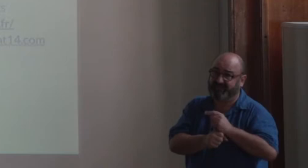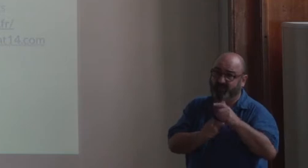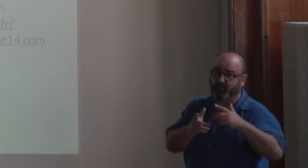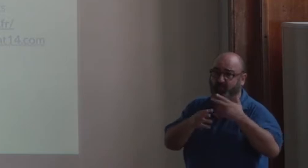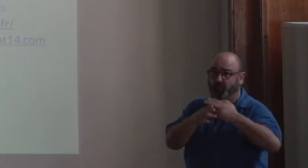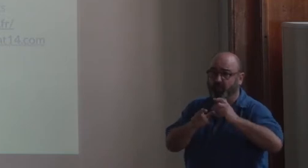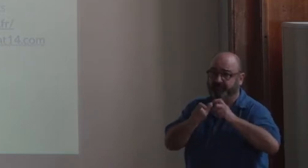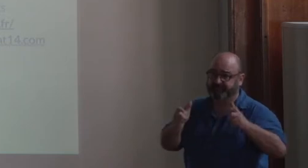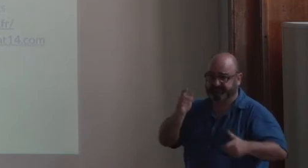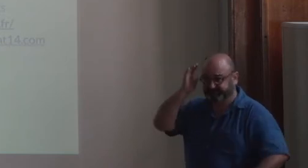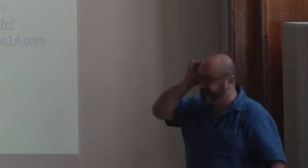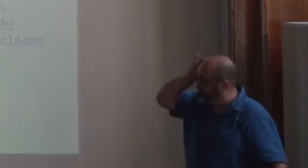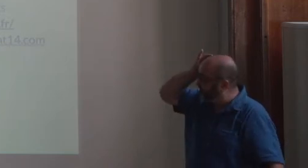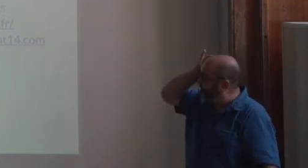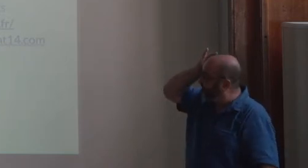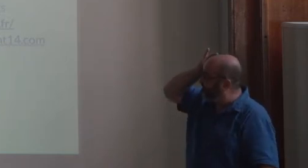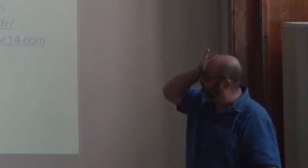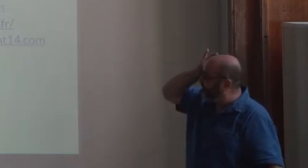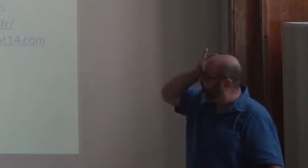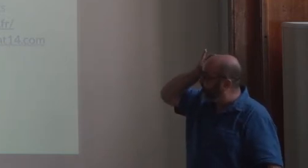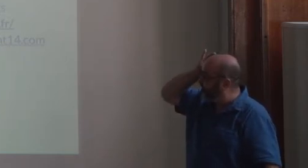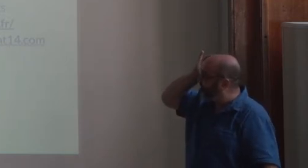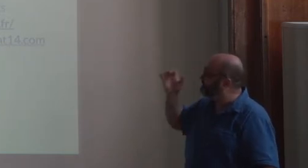société pour vous livrer.